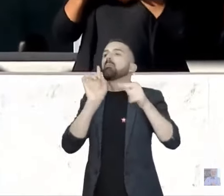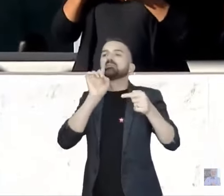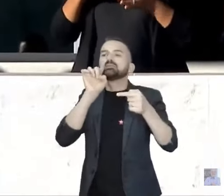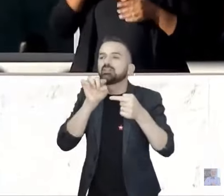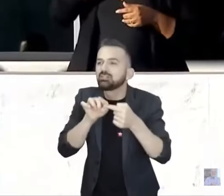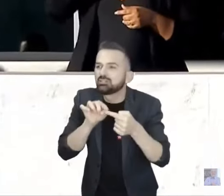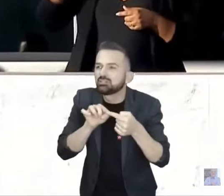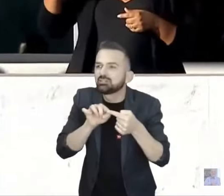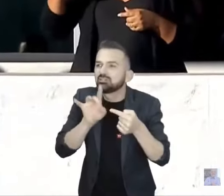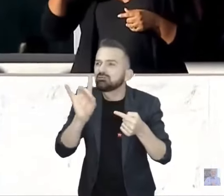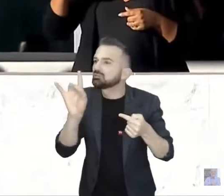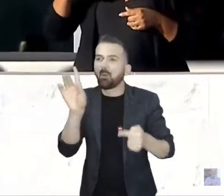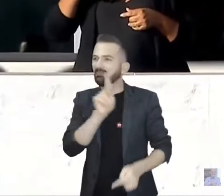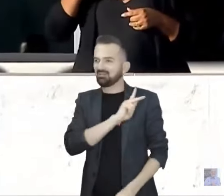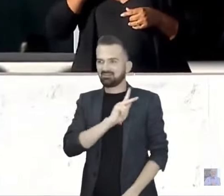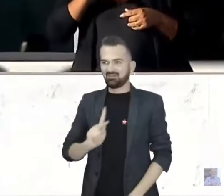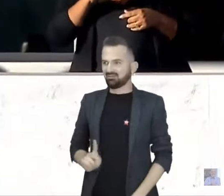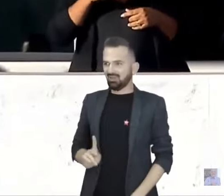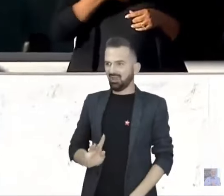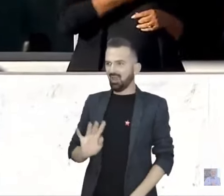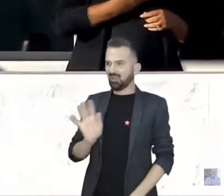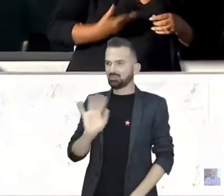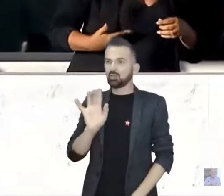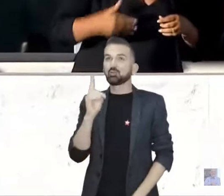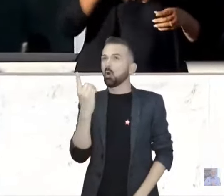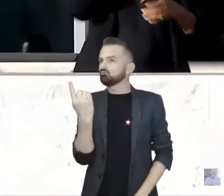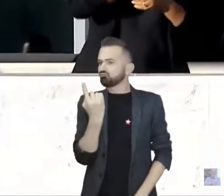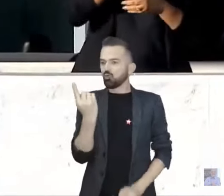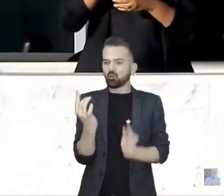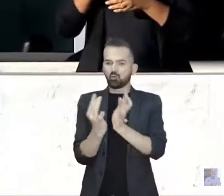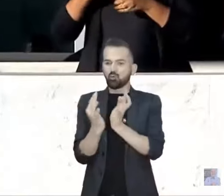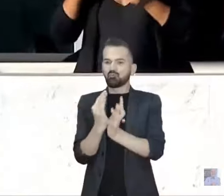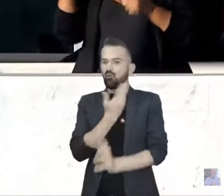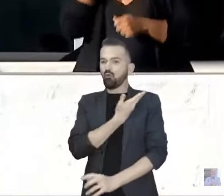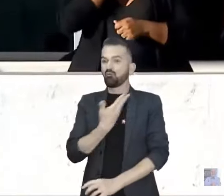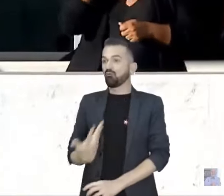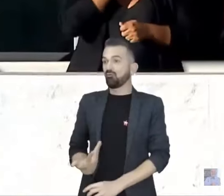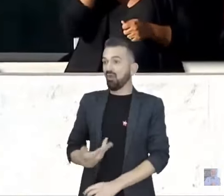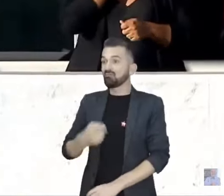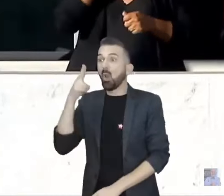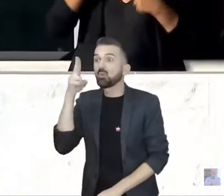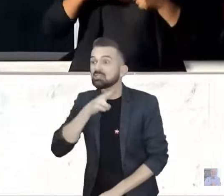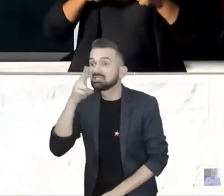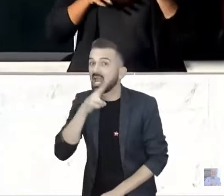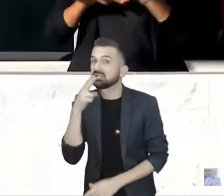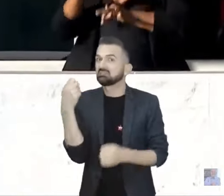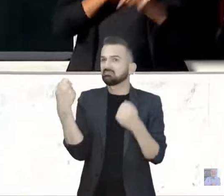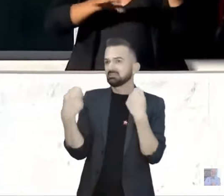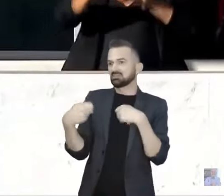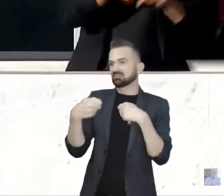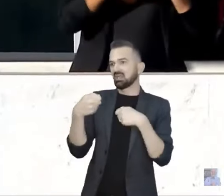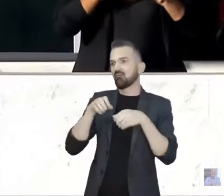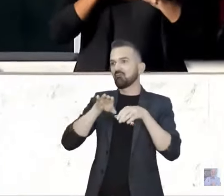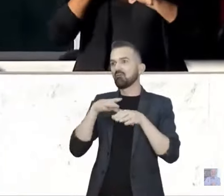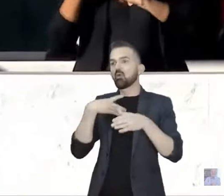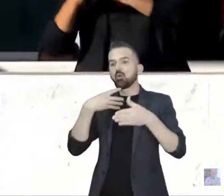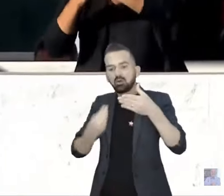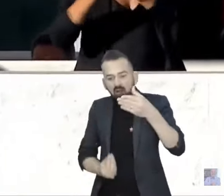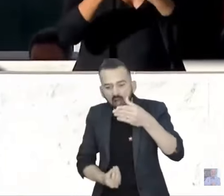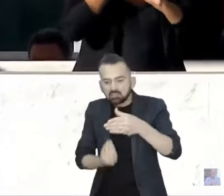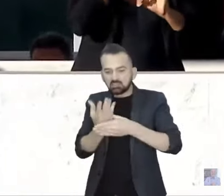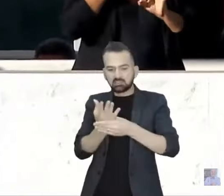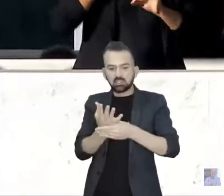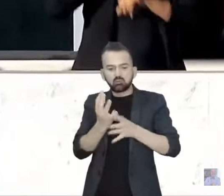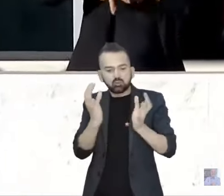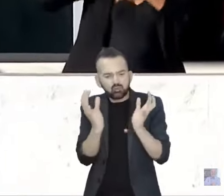presidente ou mesmo de um governo. É urgente e necessária a formação de uma frente ampla